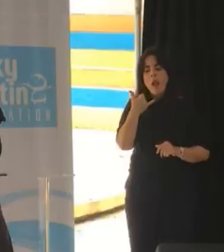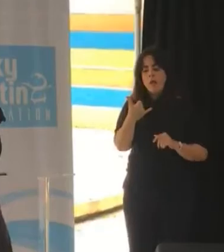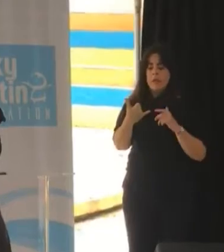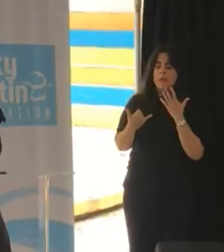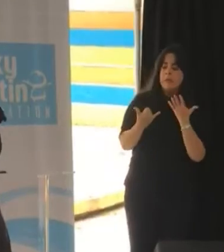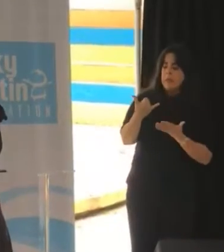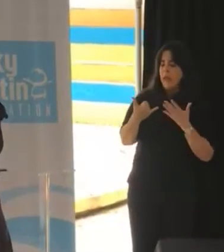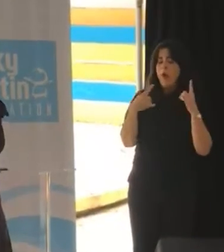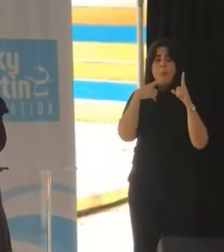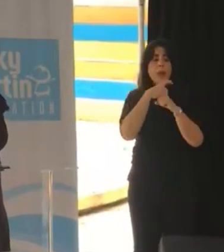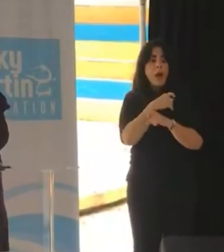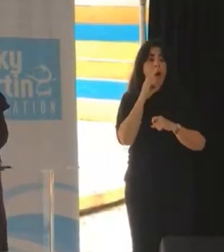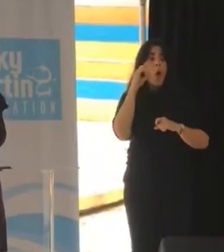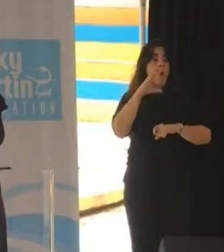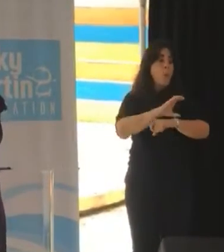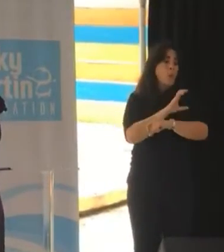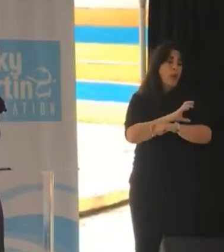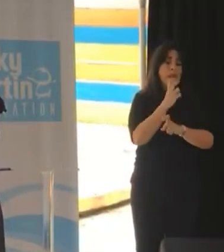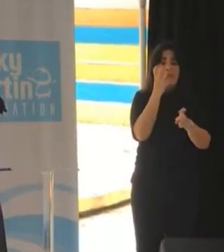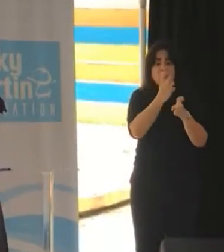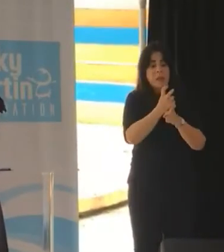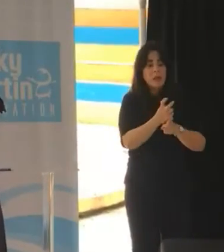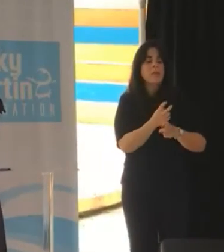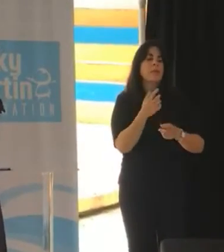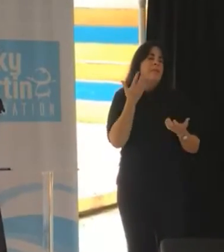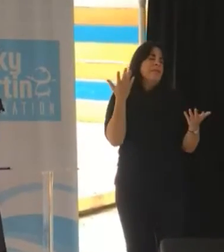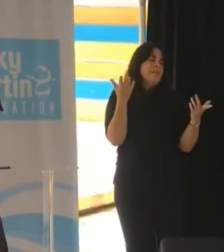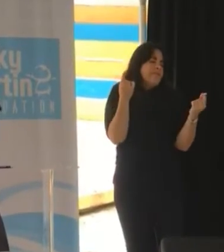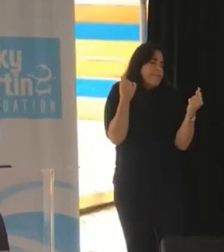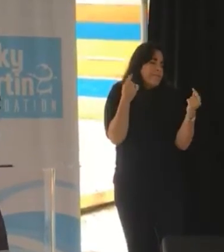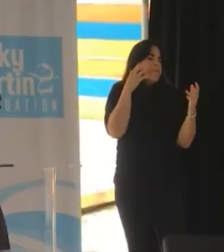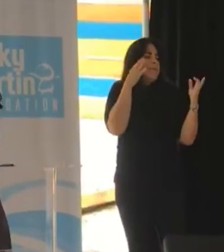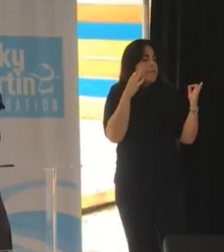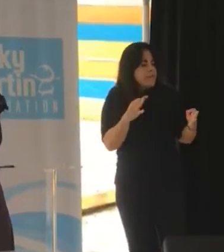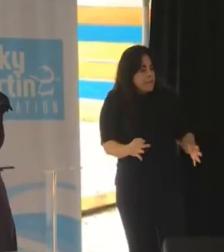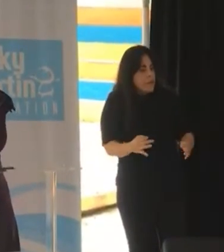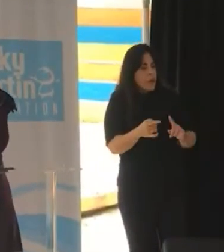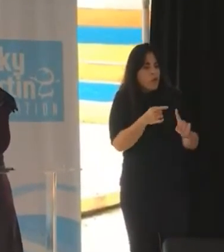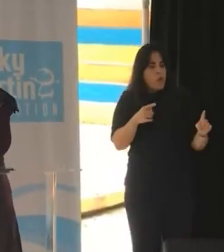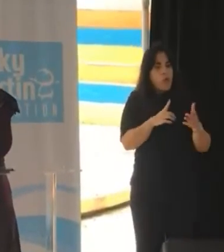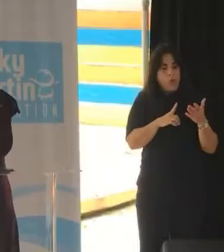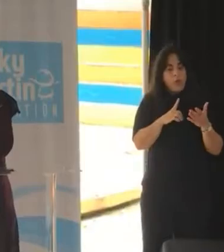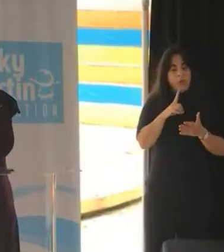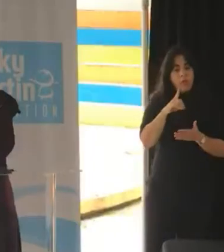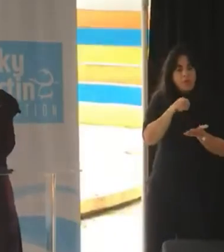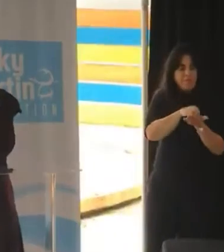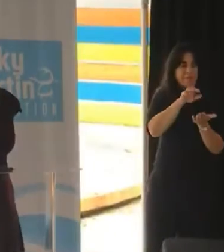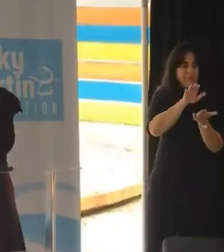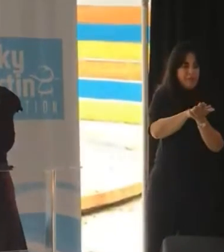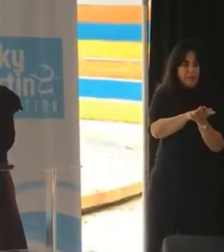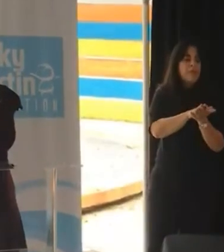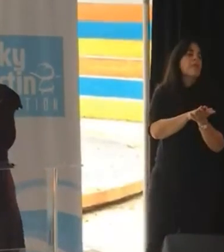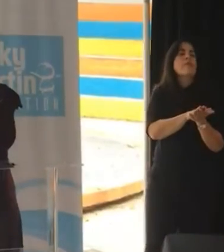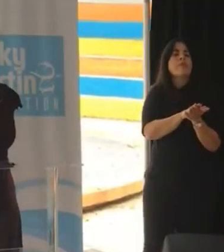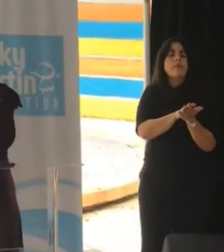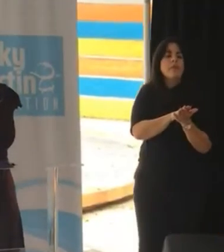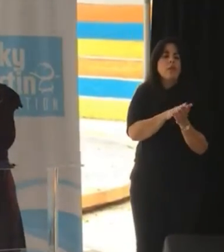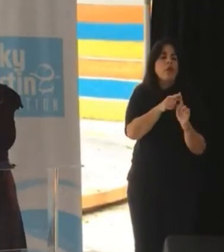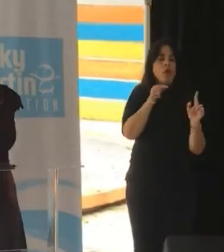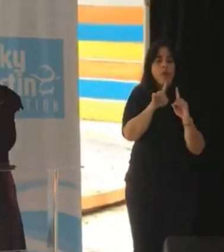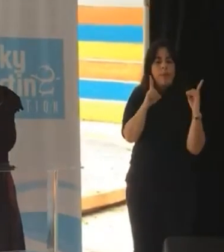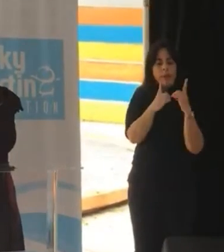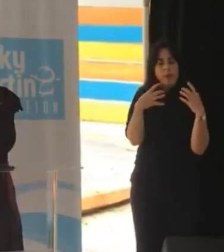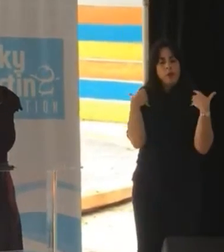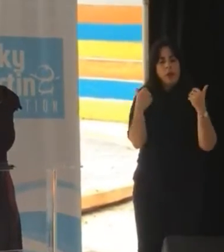en una computadora, se decide, por la base de datos del Departamento de Salud, que tenemos tanto registro demográfico